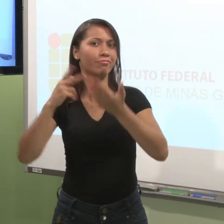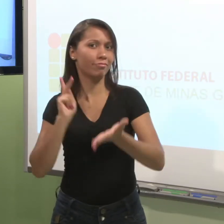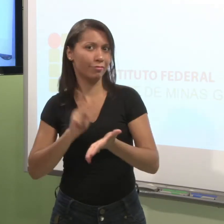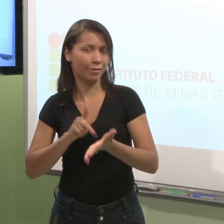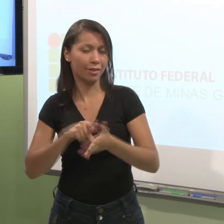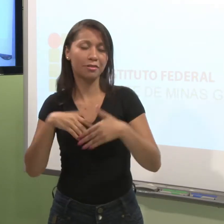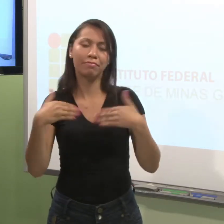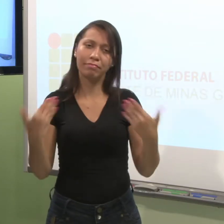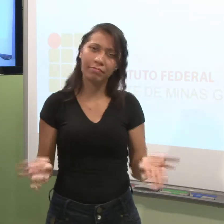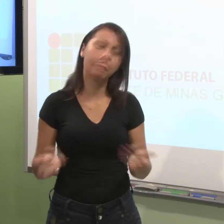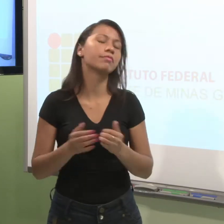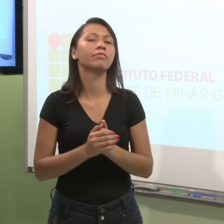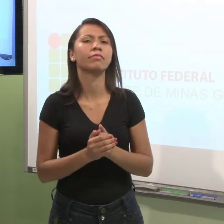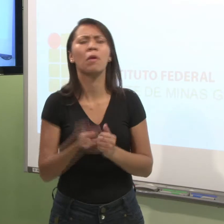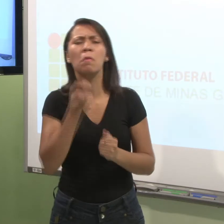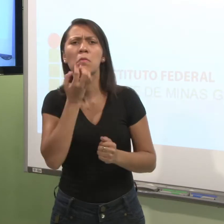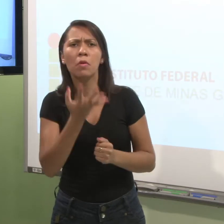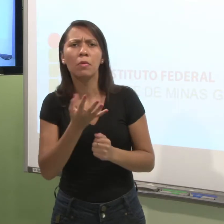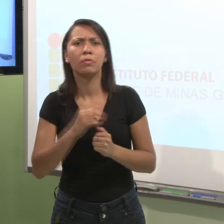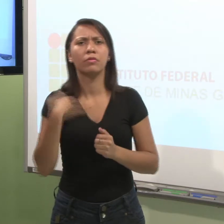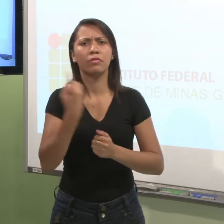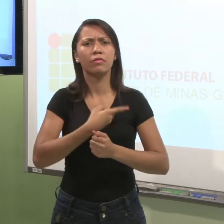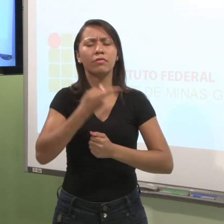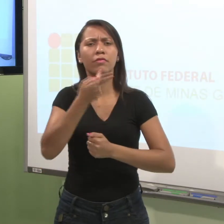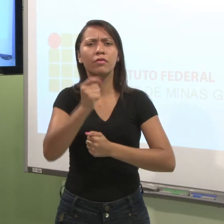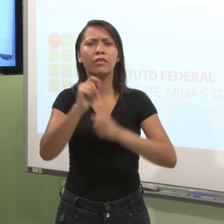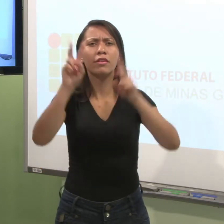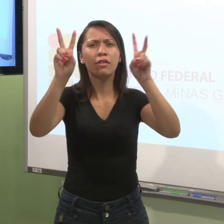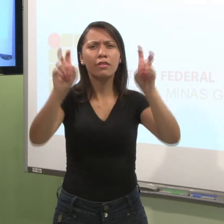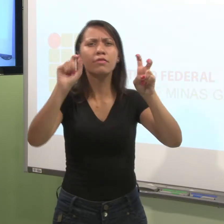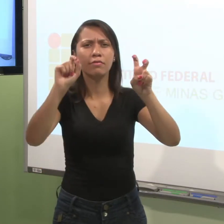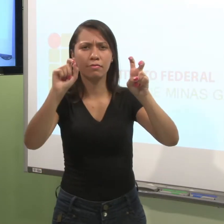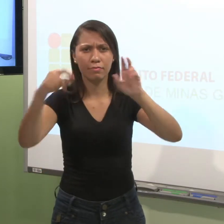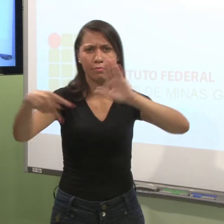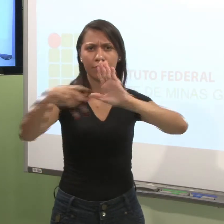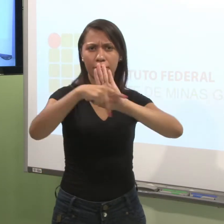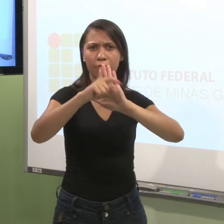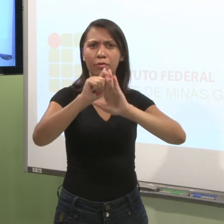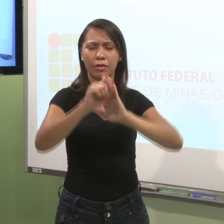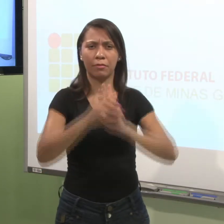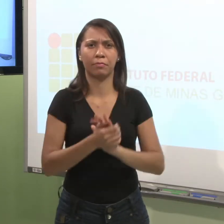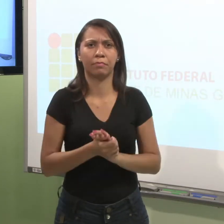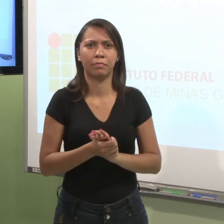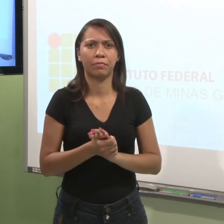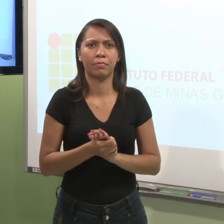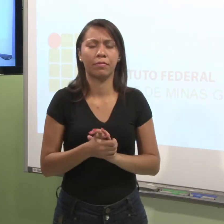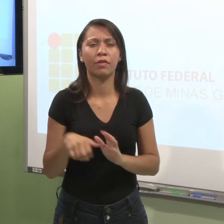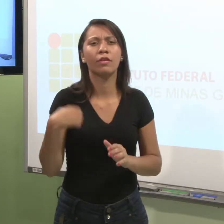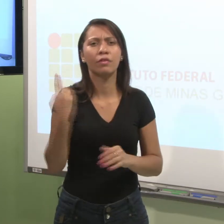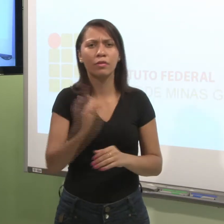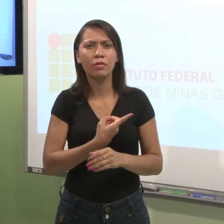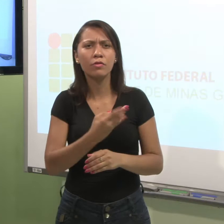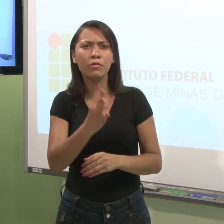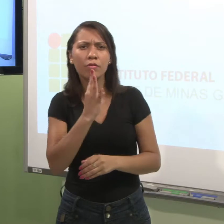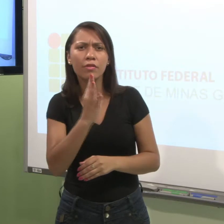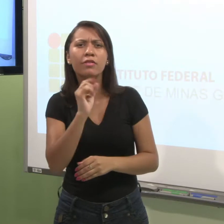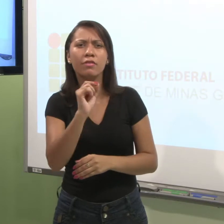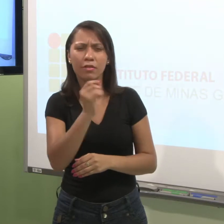Bom, agora vamos falar do processador de texto propriamente dito. Vamos falar sobre o conhecido Word, desenvolvido